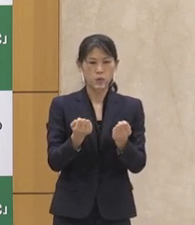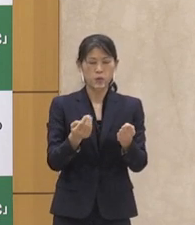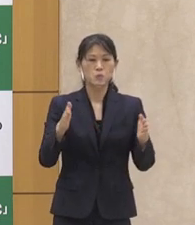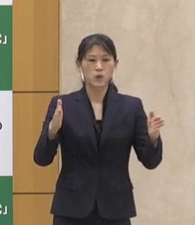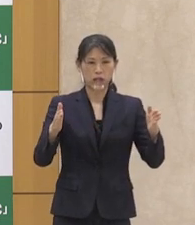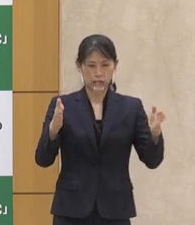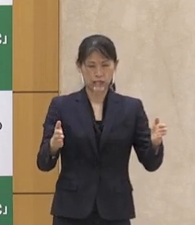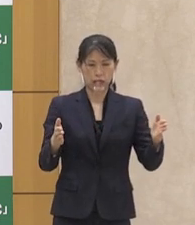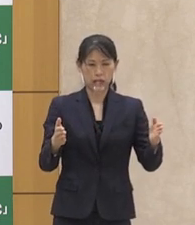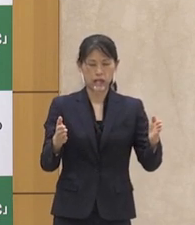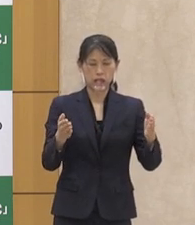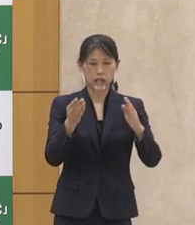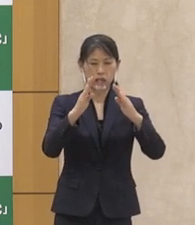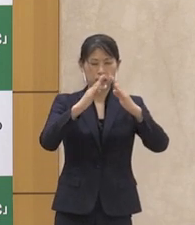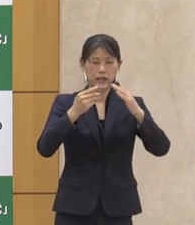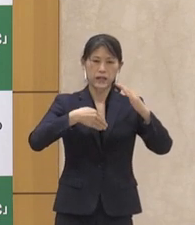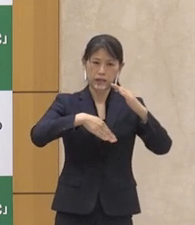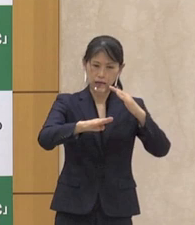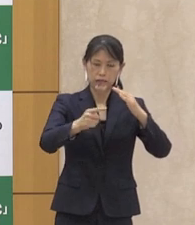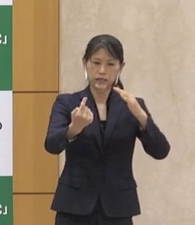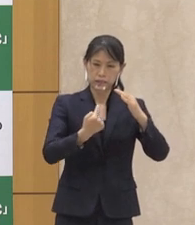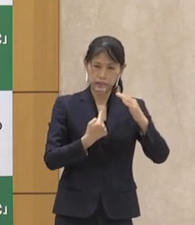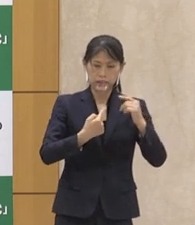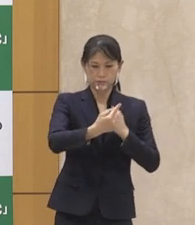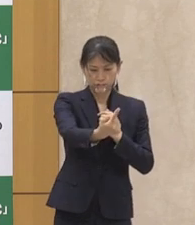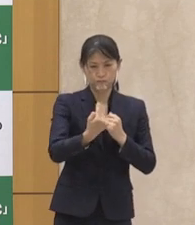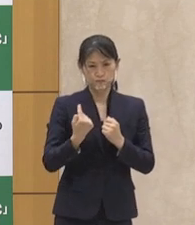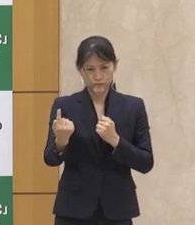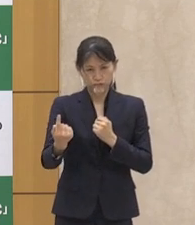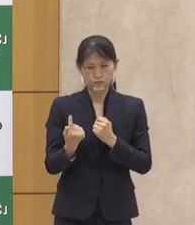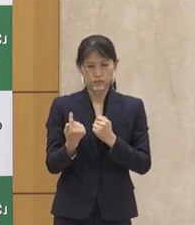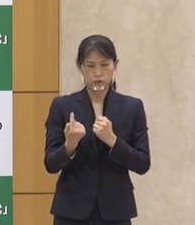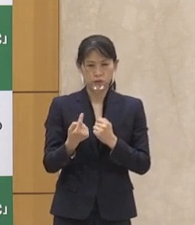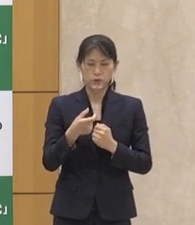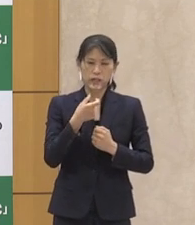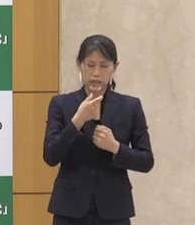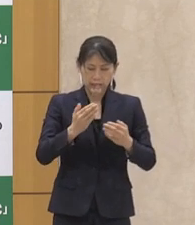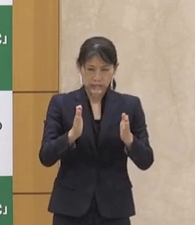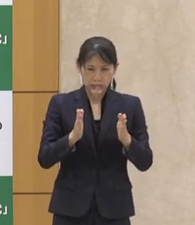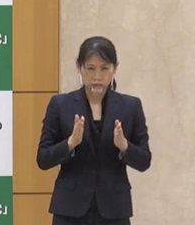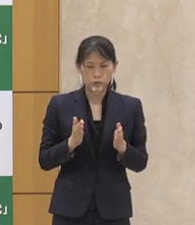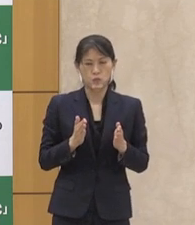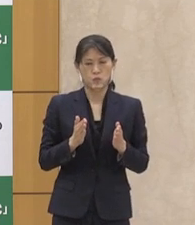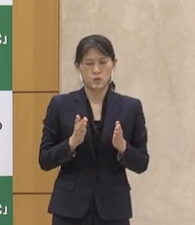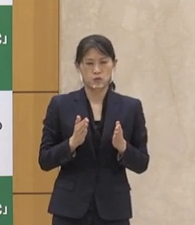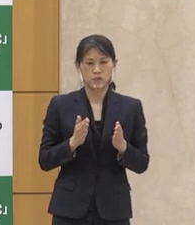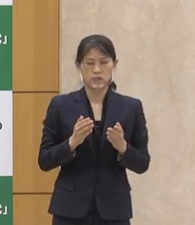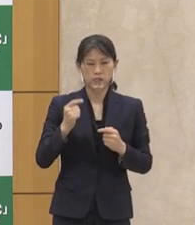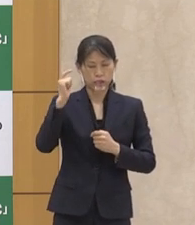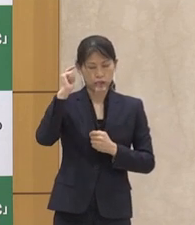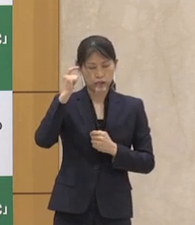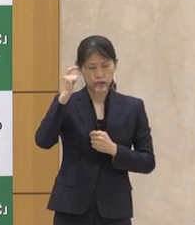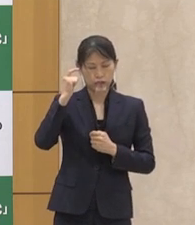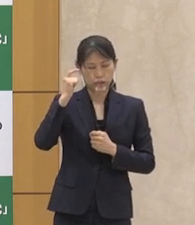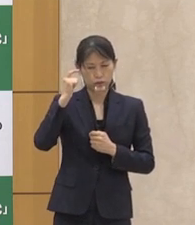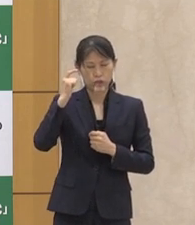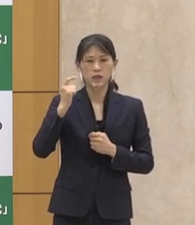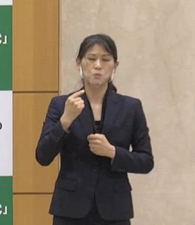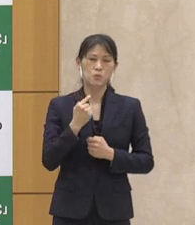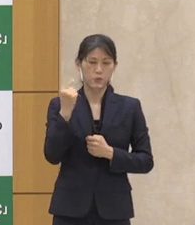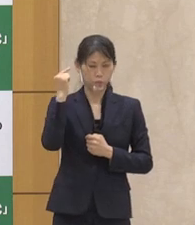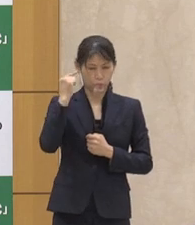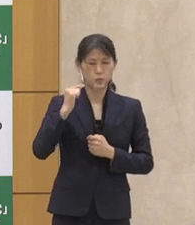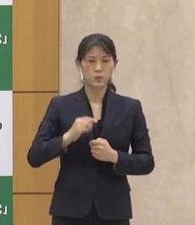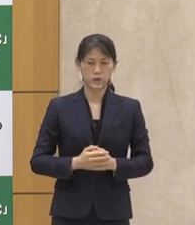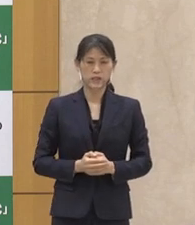について慎重に検討していただけたものと思っておりまして、ご協力に感謝申し上げ